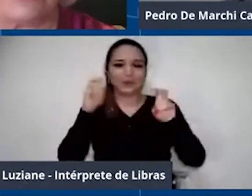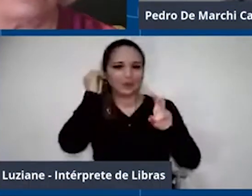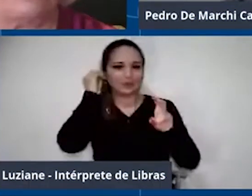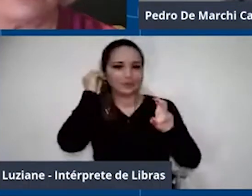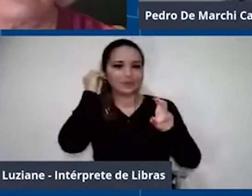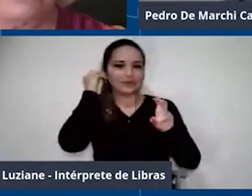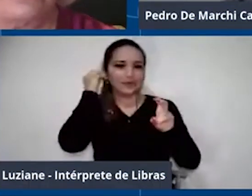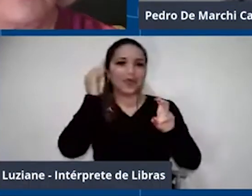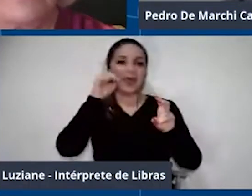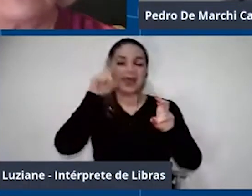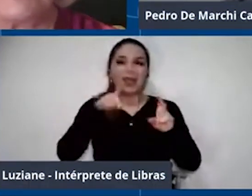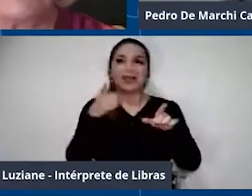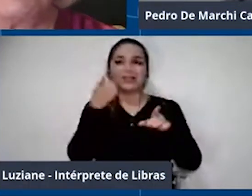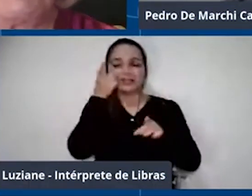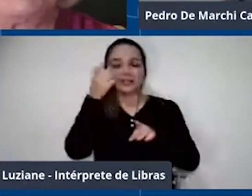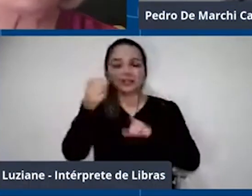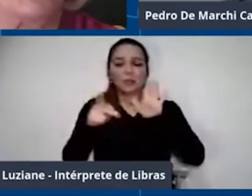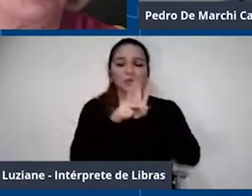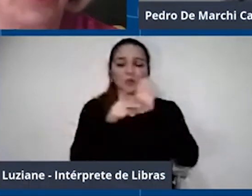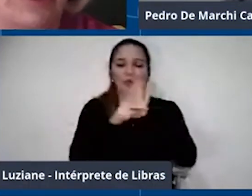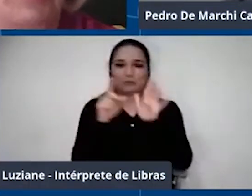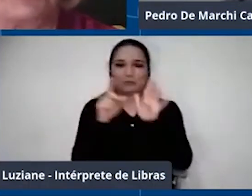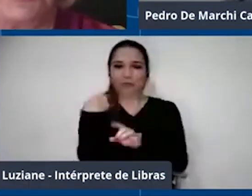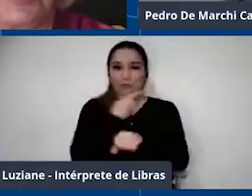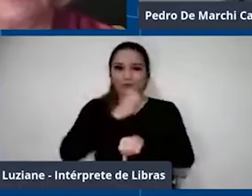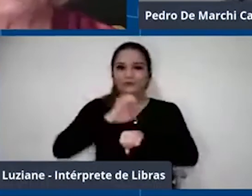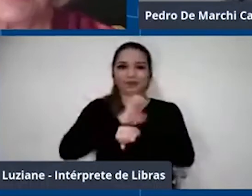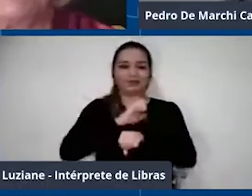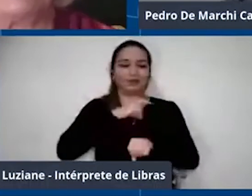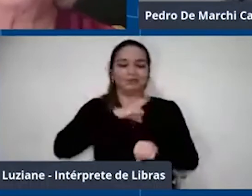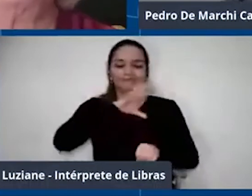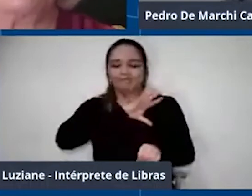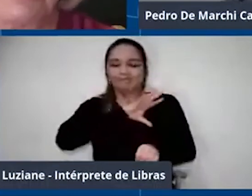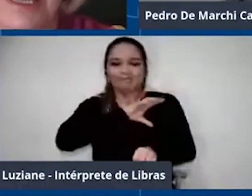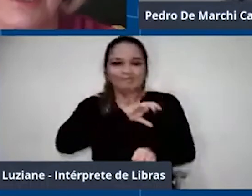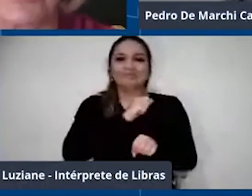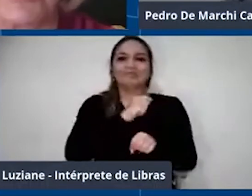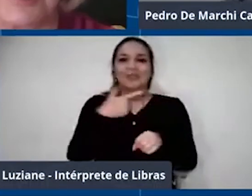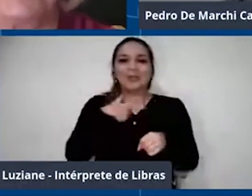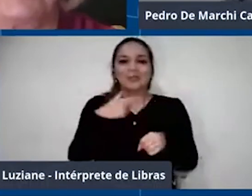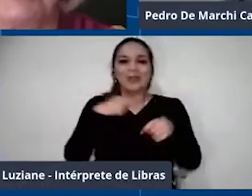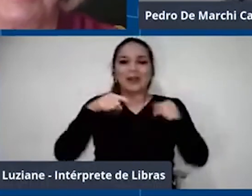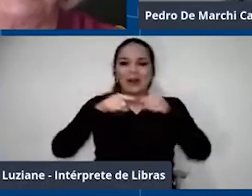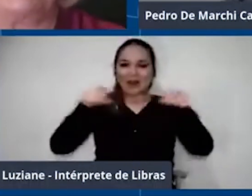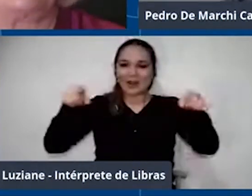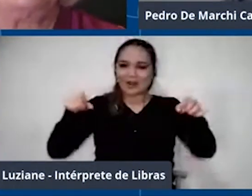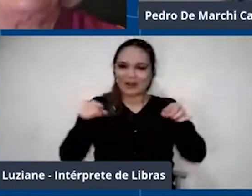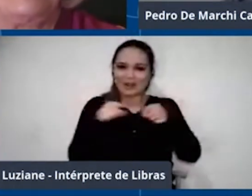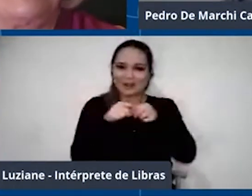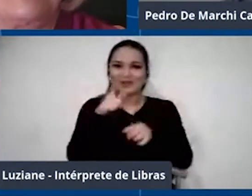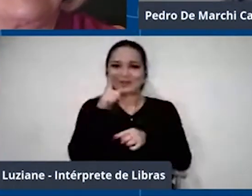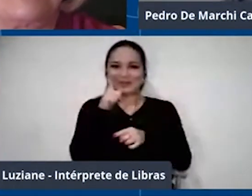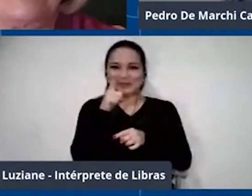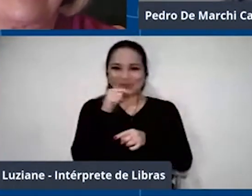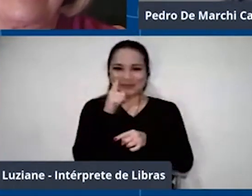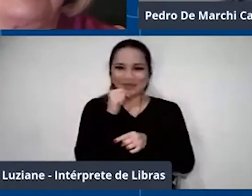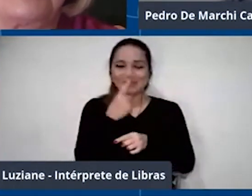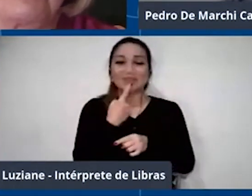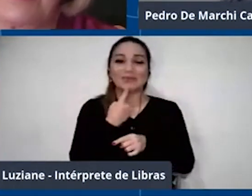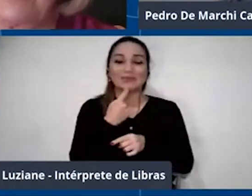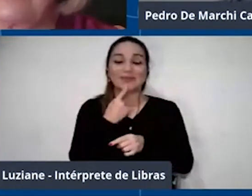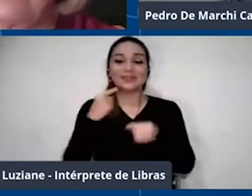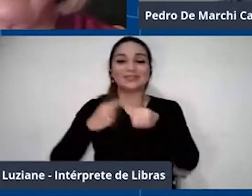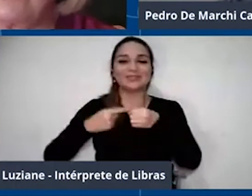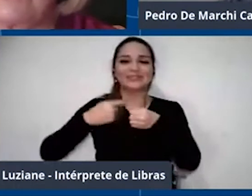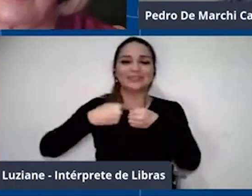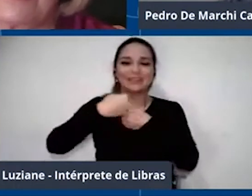nosso Estado. Eu tenho uma paixão pelo Rio Grande, pela minha Lagoa Vermelha, eu sou de Lagoa Vermelha, né? Que é